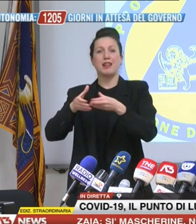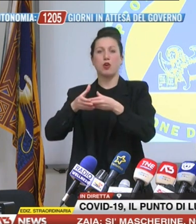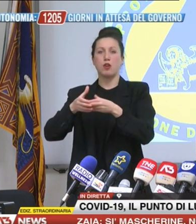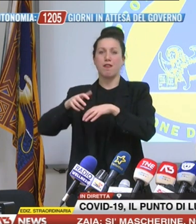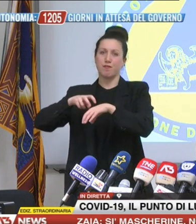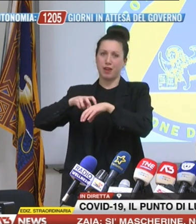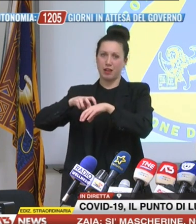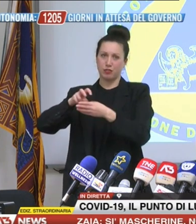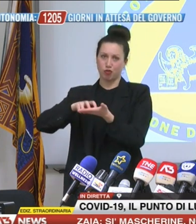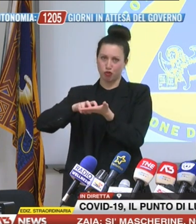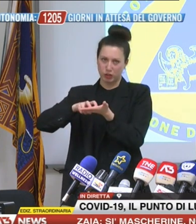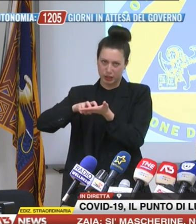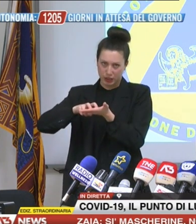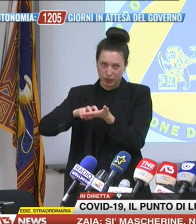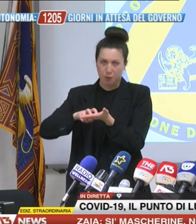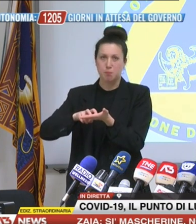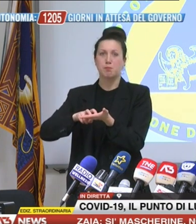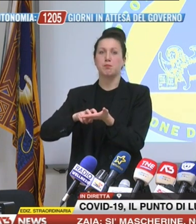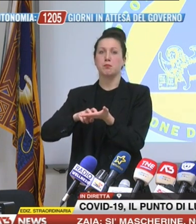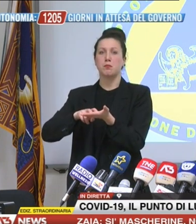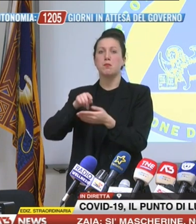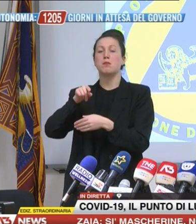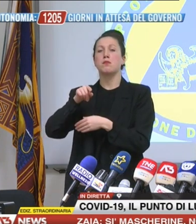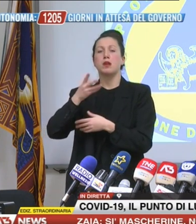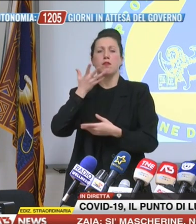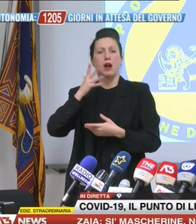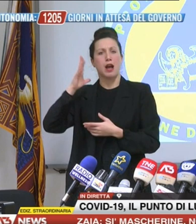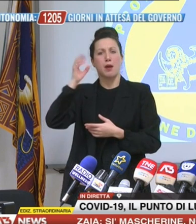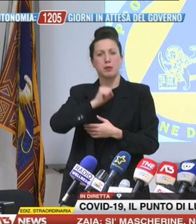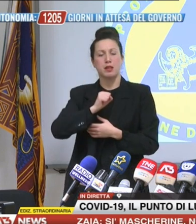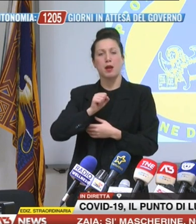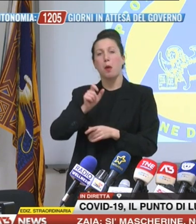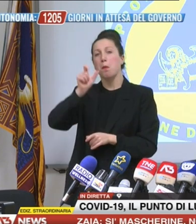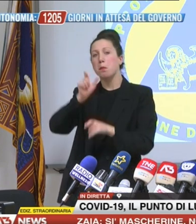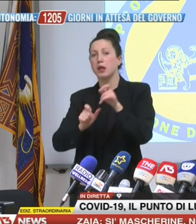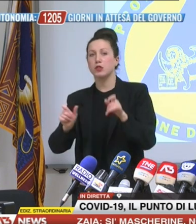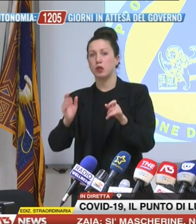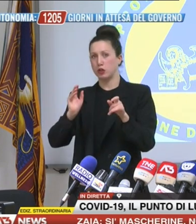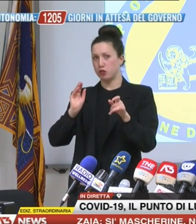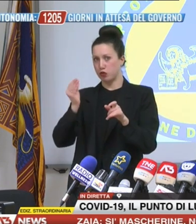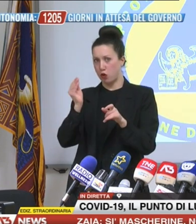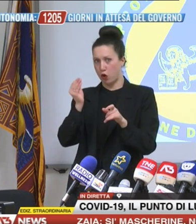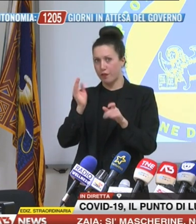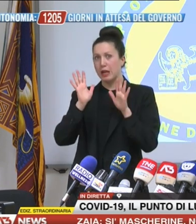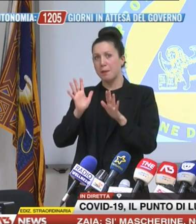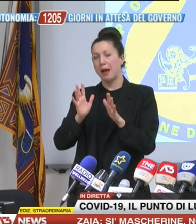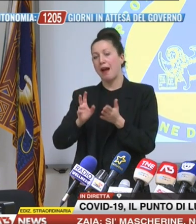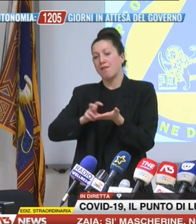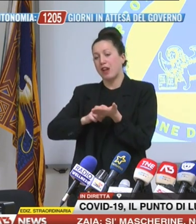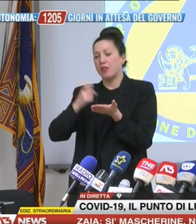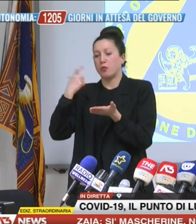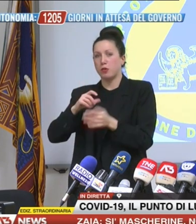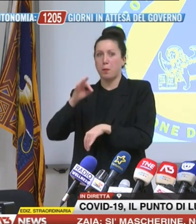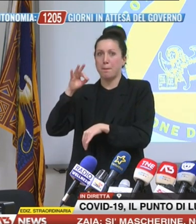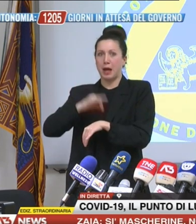vorrebbero capire in questo caso le persone più giovani ma fragili con patologie quando saranno